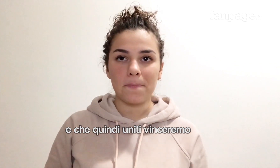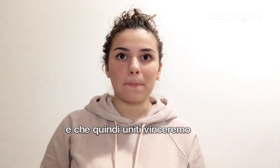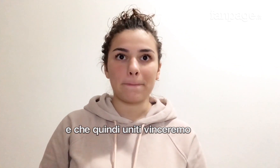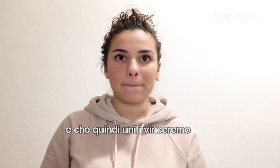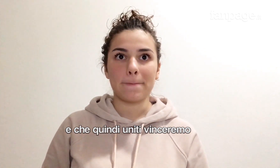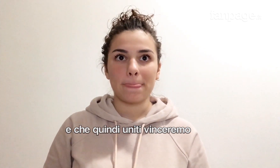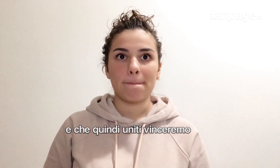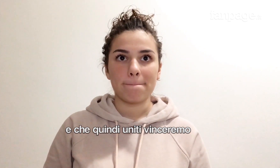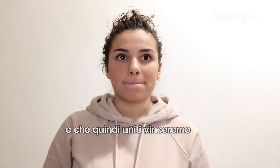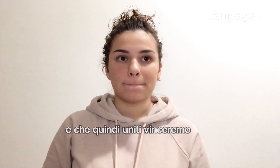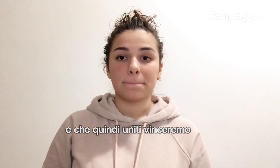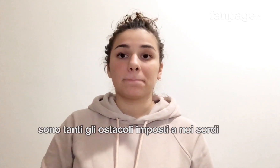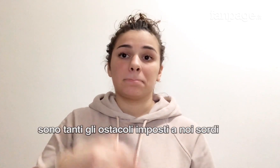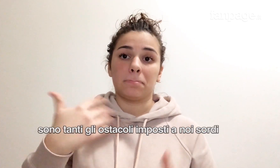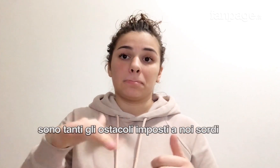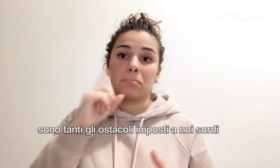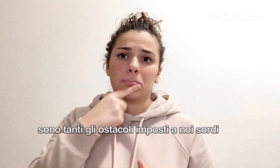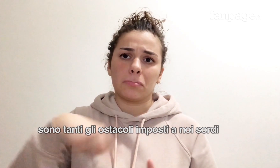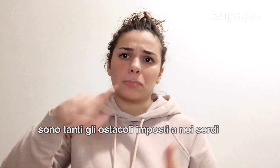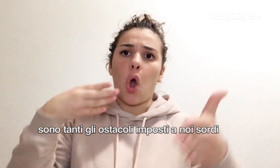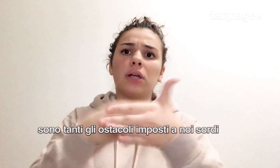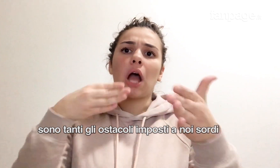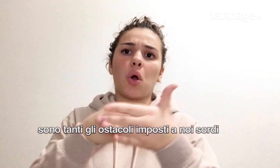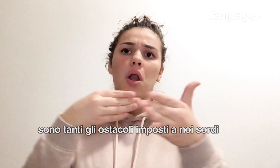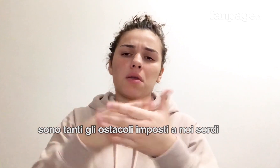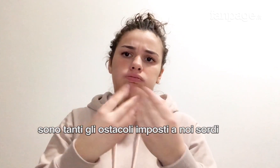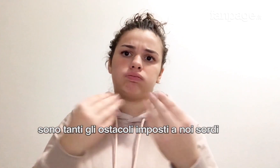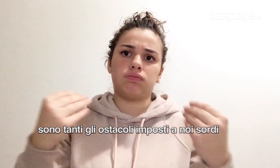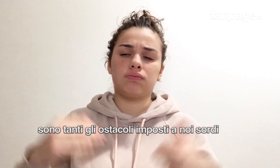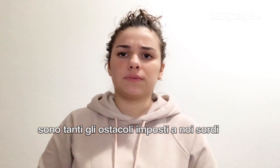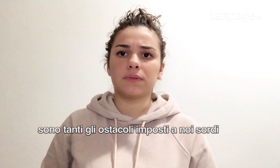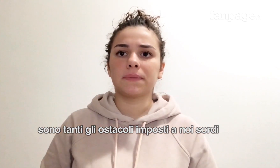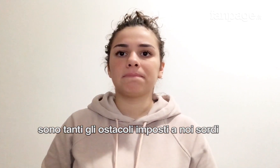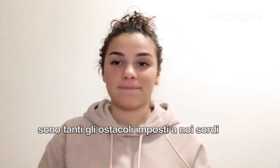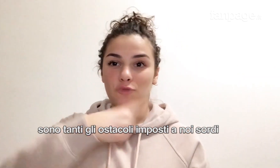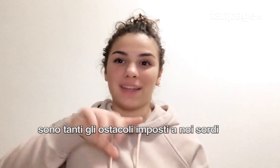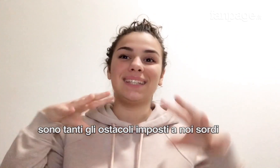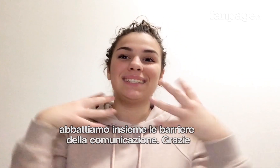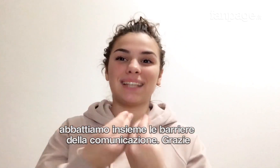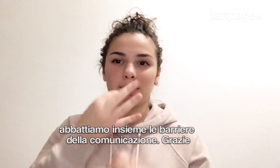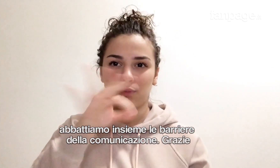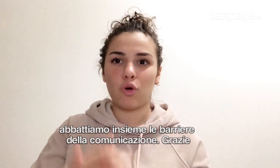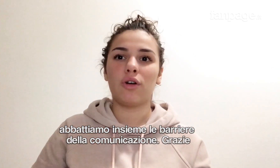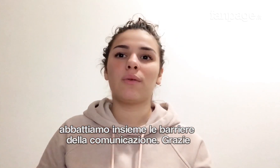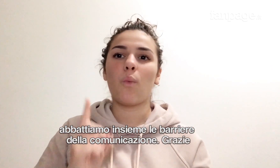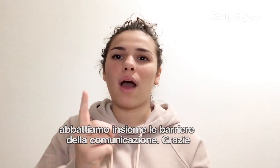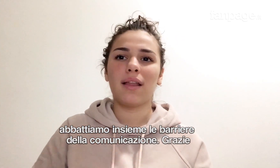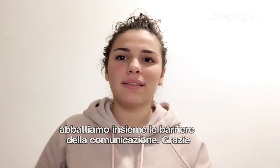vinceremo. Sono tanti gli ostacoli imposti a nei sordi. Abbattiamo insieme